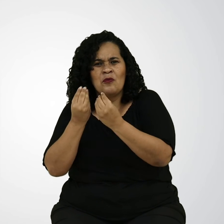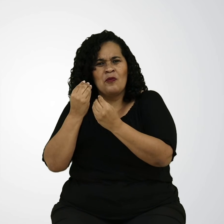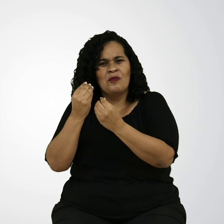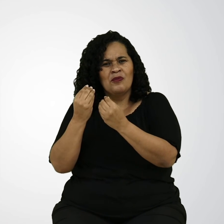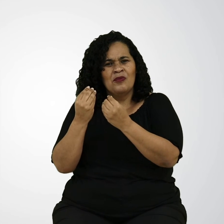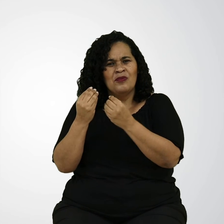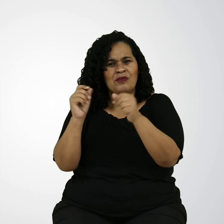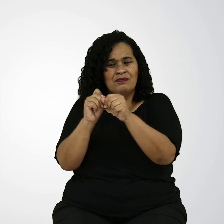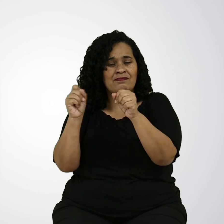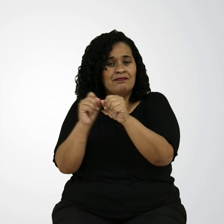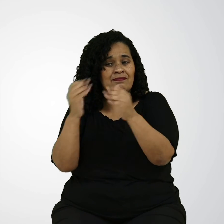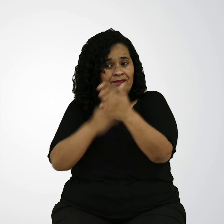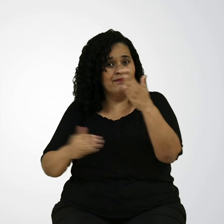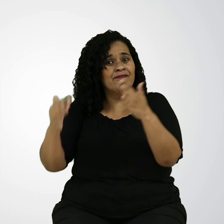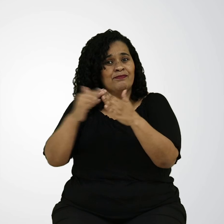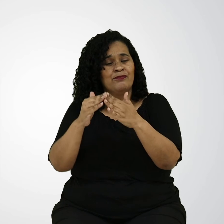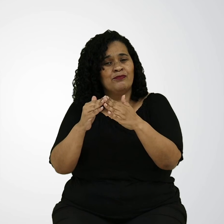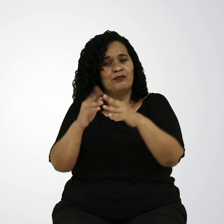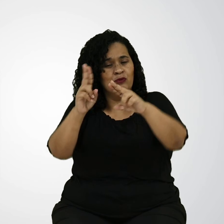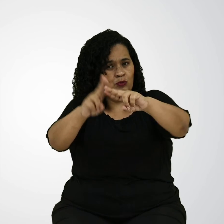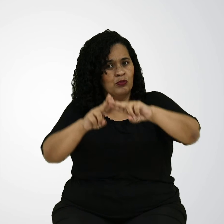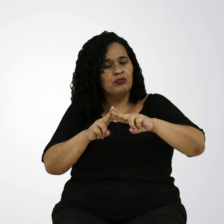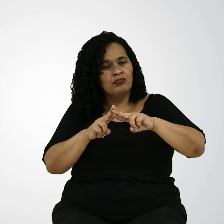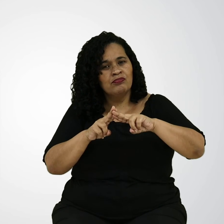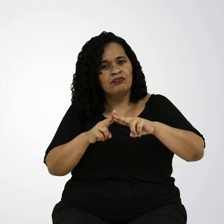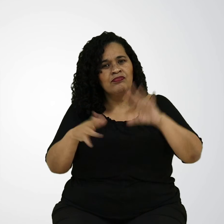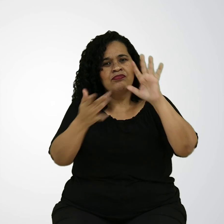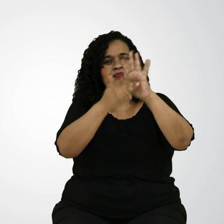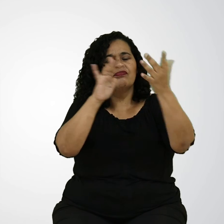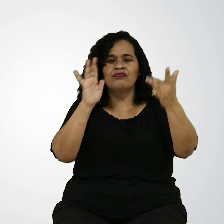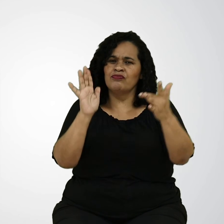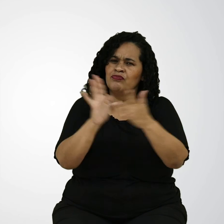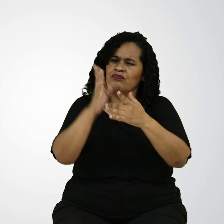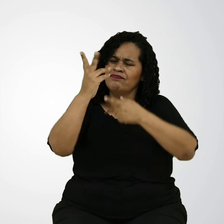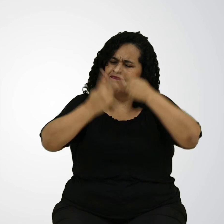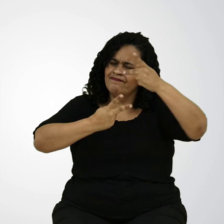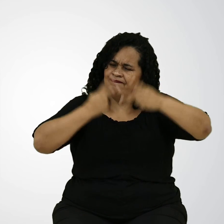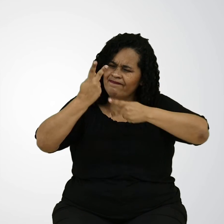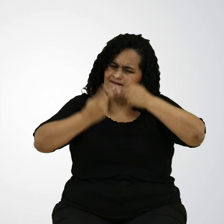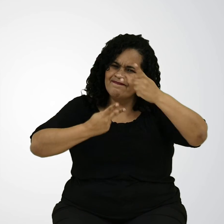de fato aquilo que Por isso que o próprio Jesus, quando está discutindo